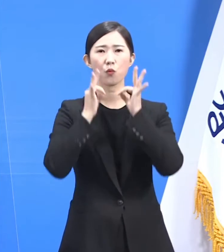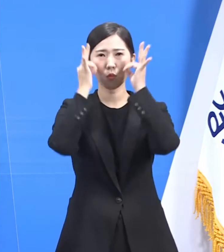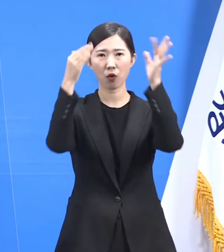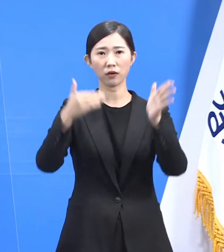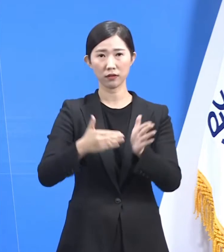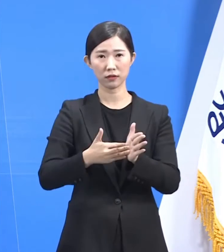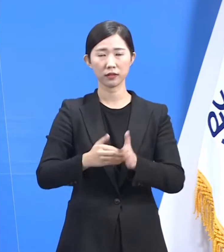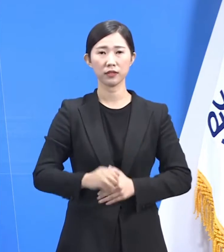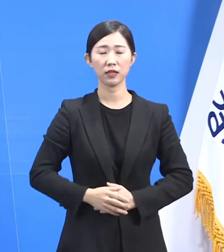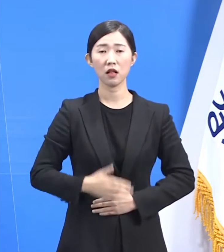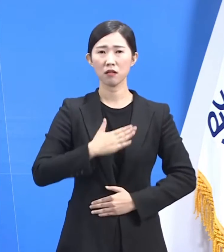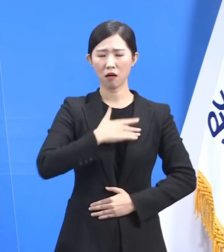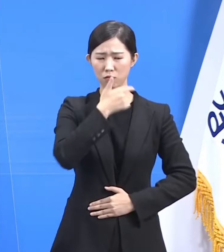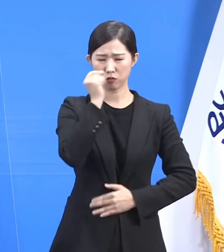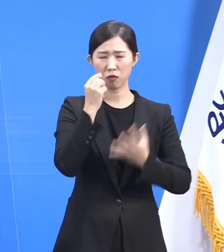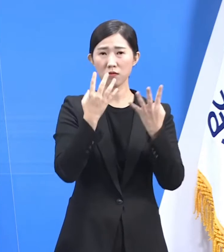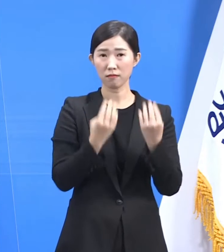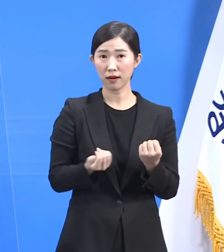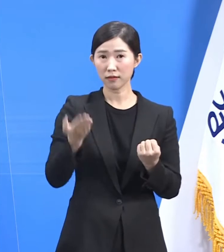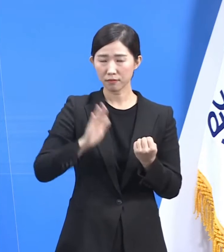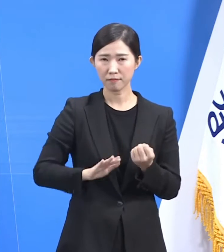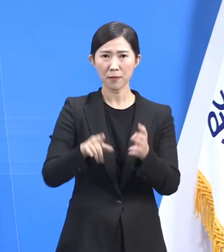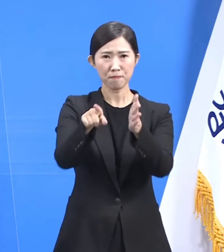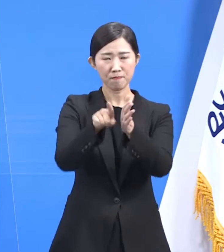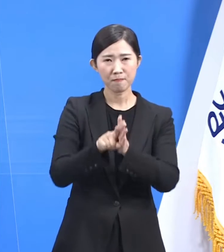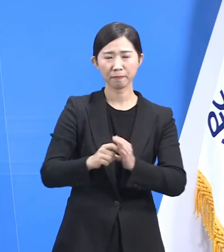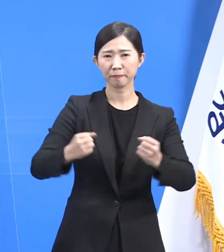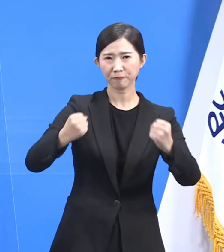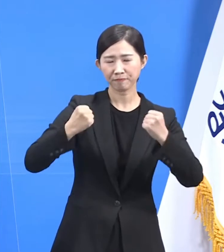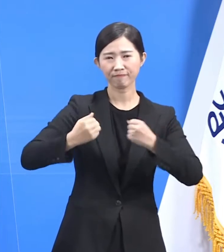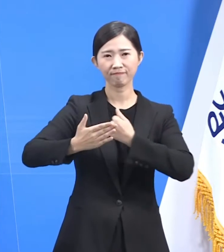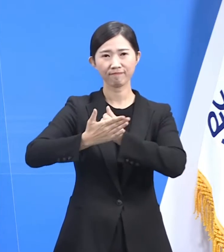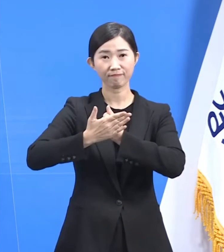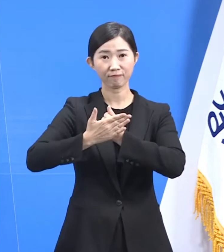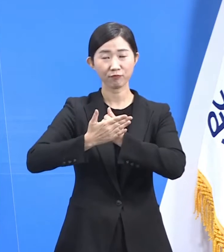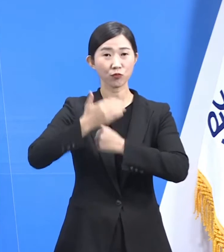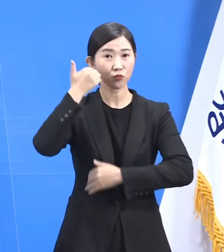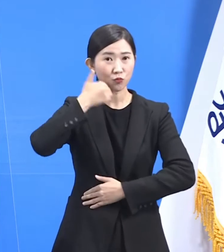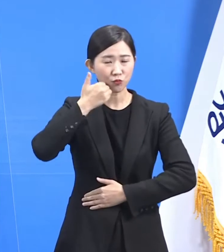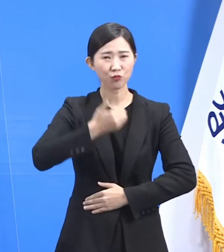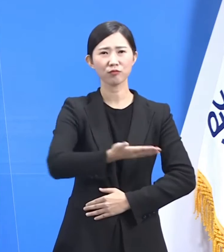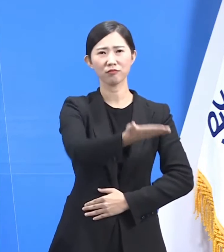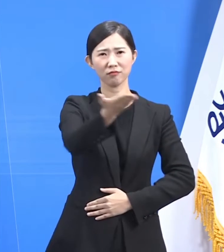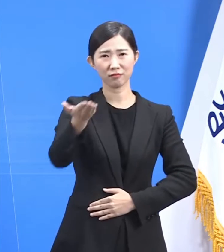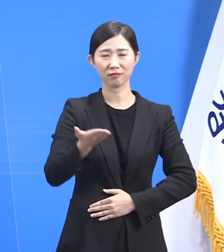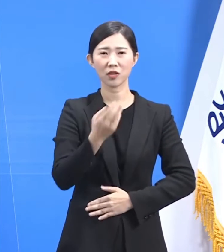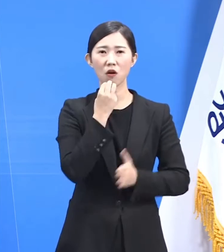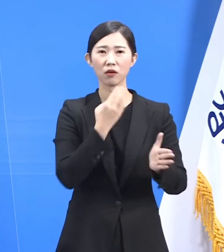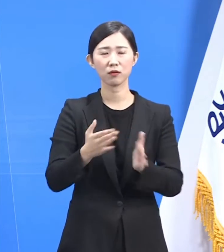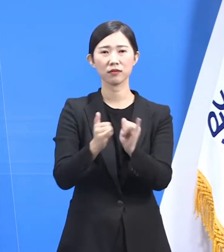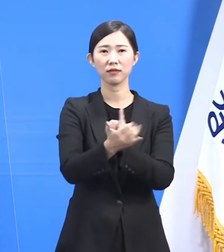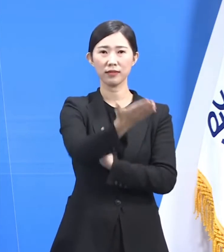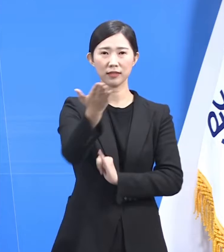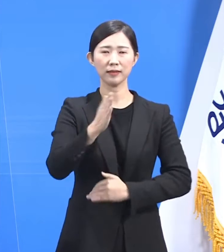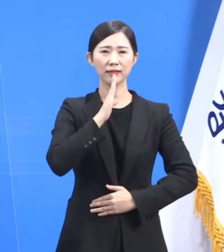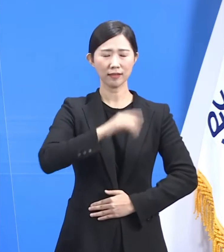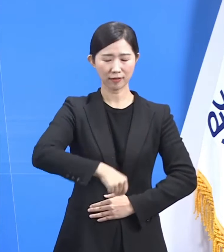부족한 점이 많은 저를 믿고 응원해 주시고 또 격려해 주신 여러 도민들께